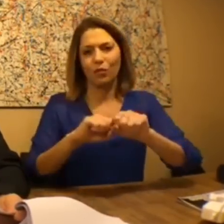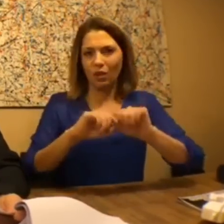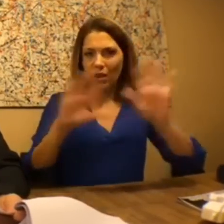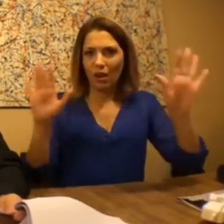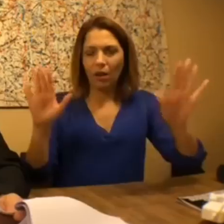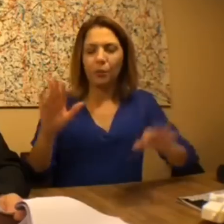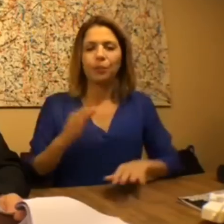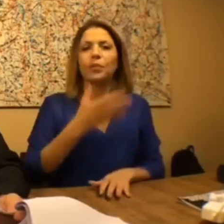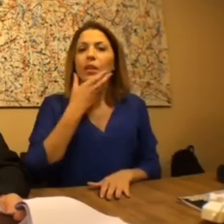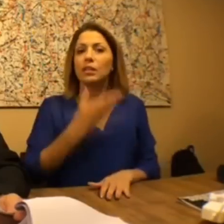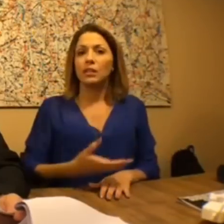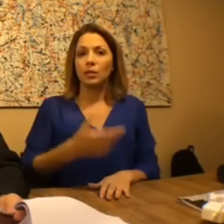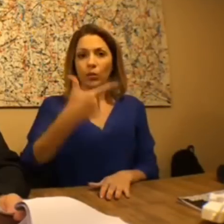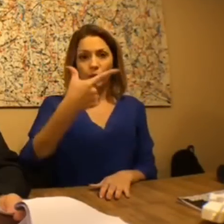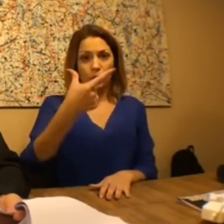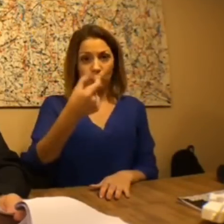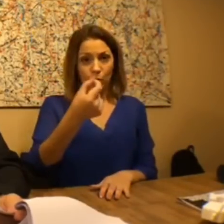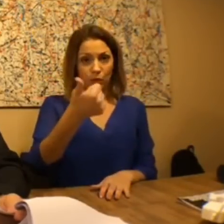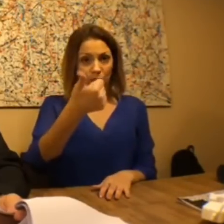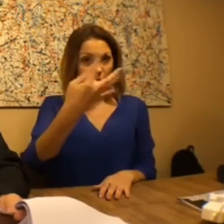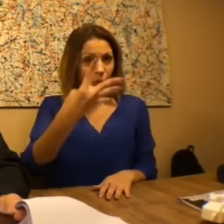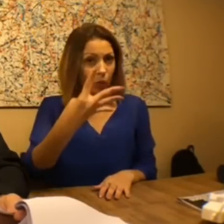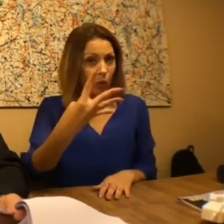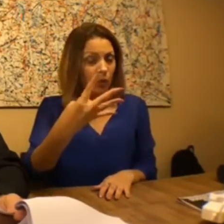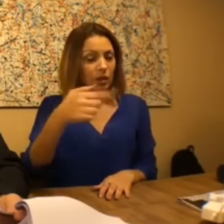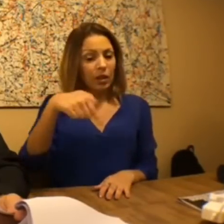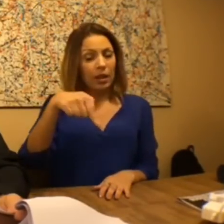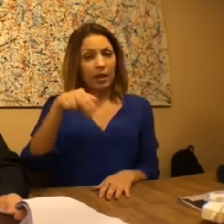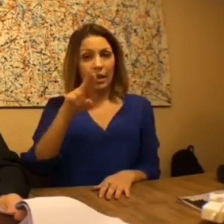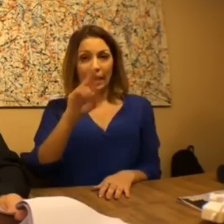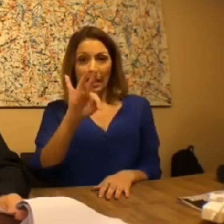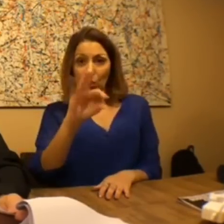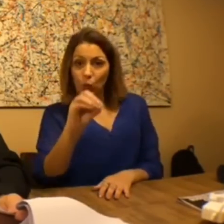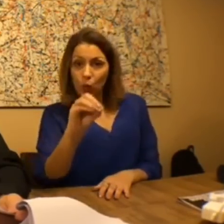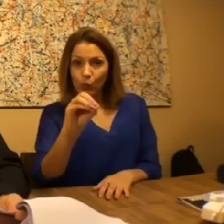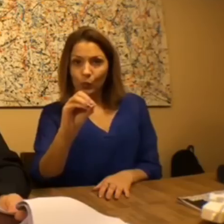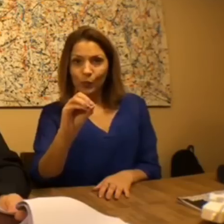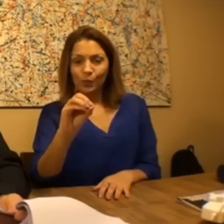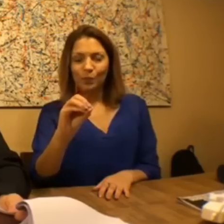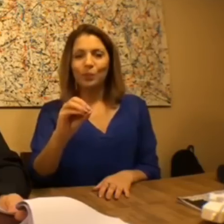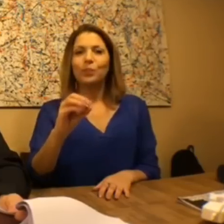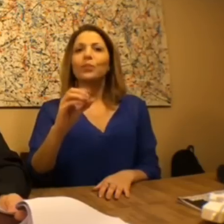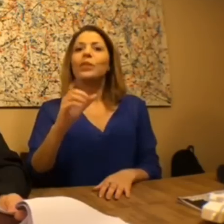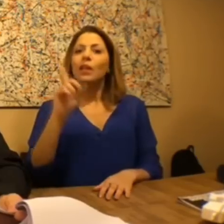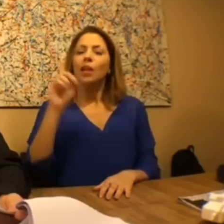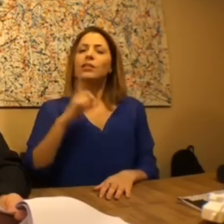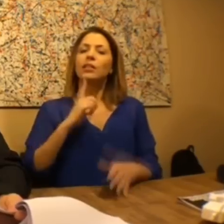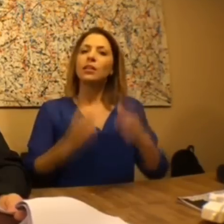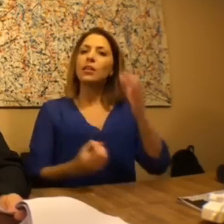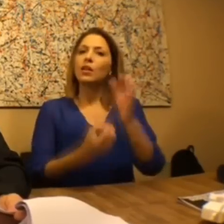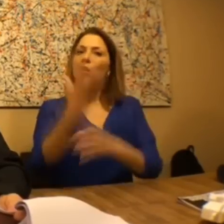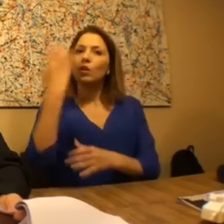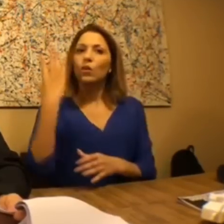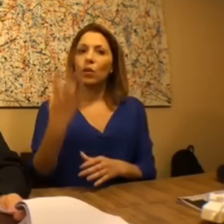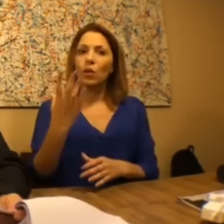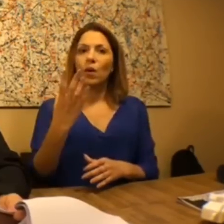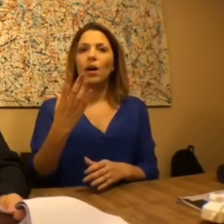de 2014, em Quito, foi criada, então, a Real Academia de Defesa